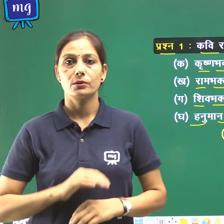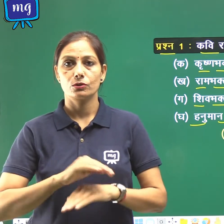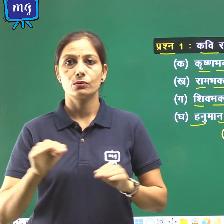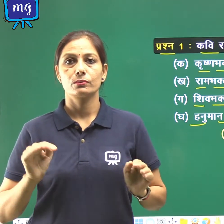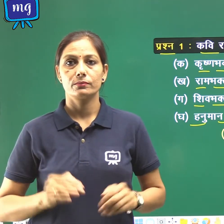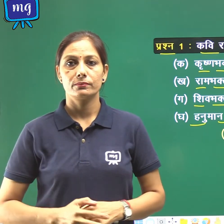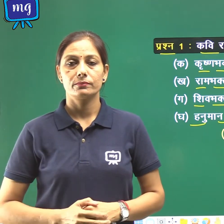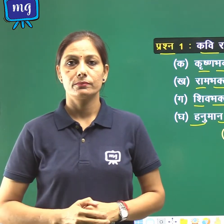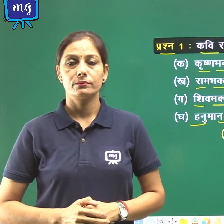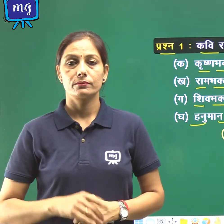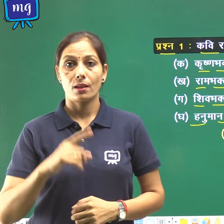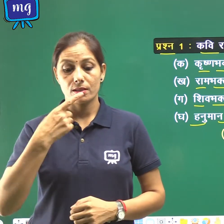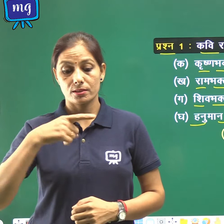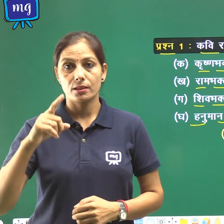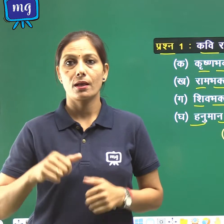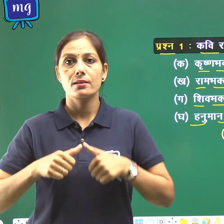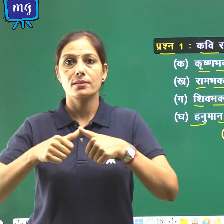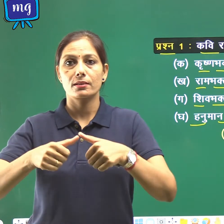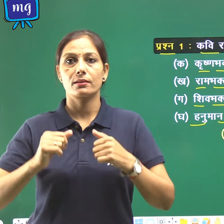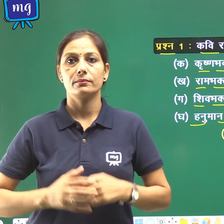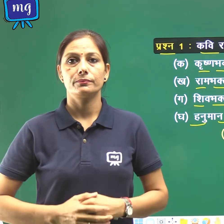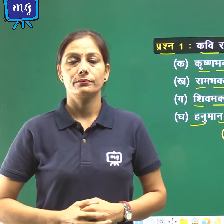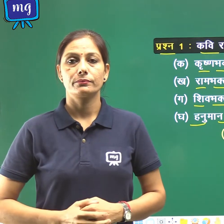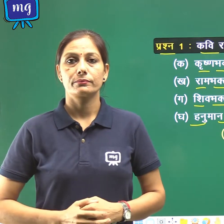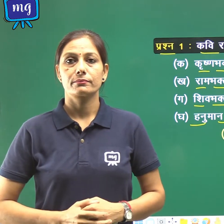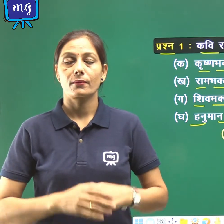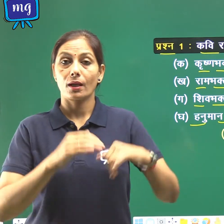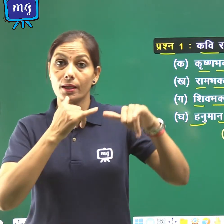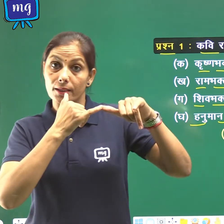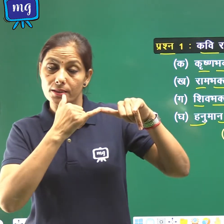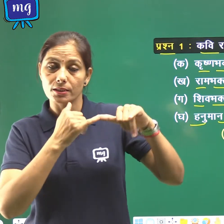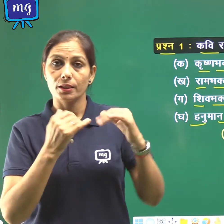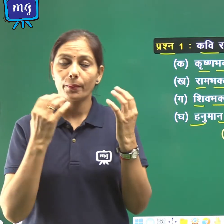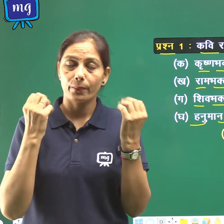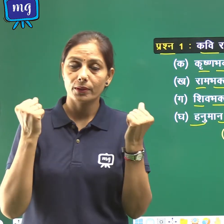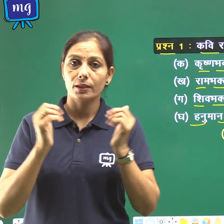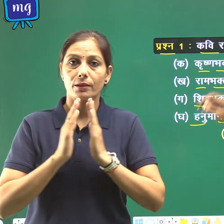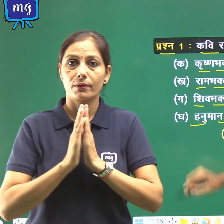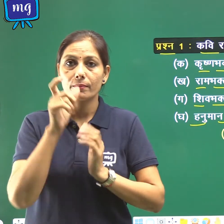बच्चों, सही उत्तर है कृष्ण भक्त।